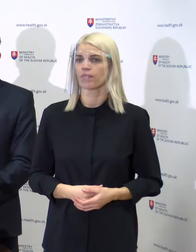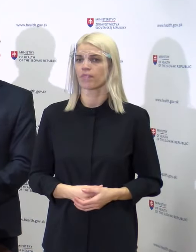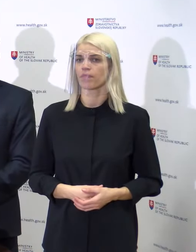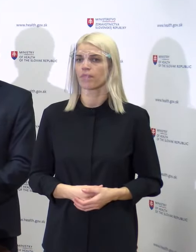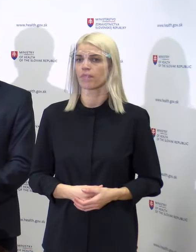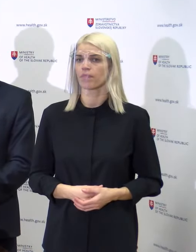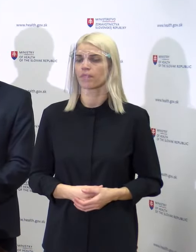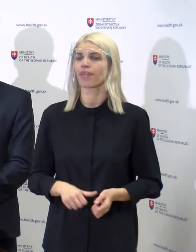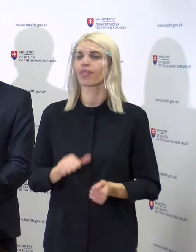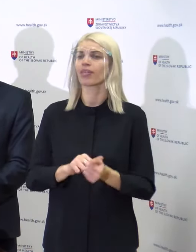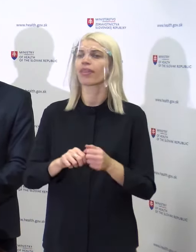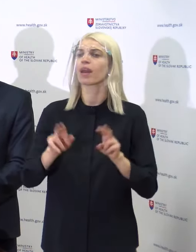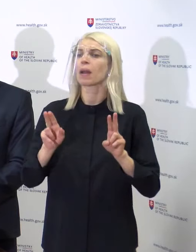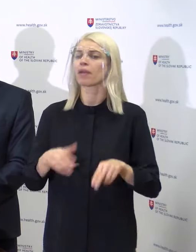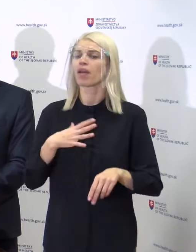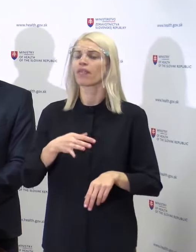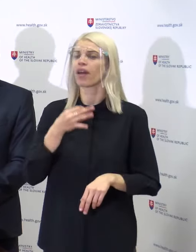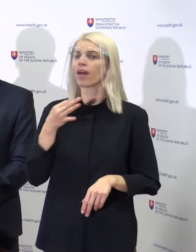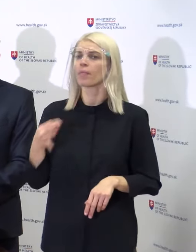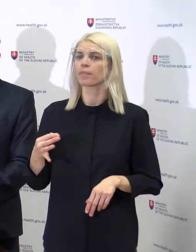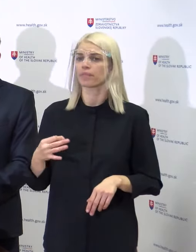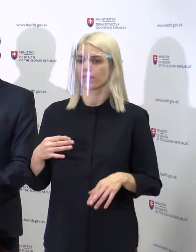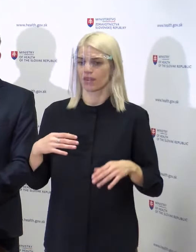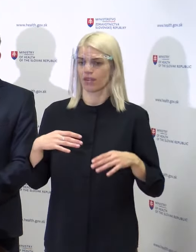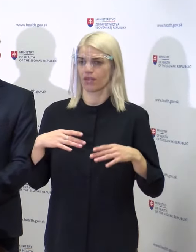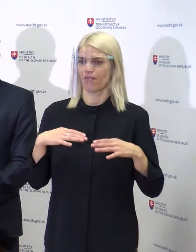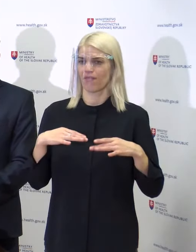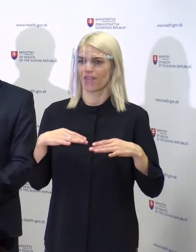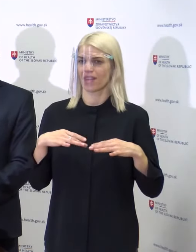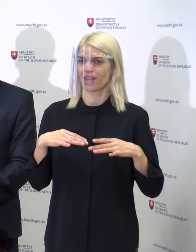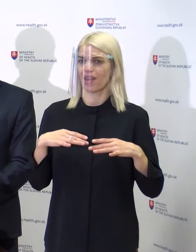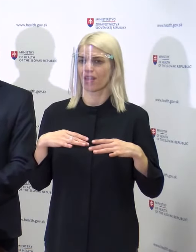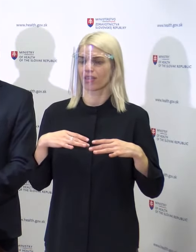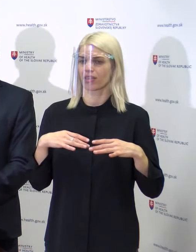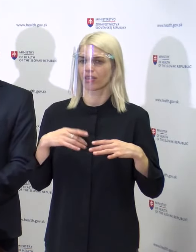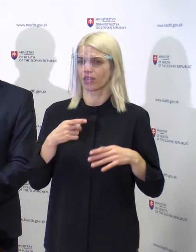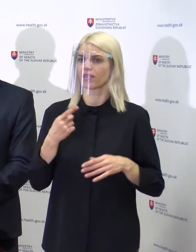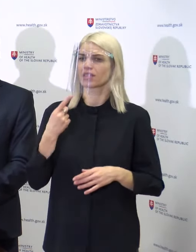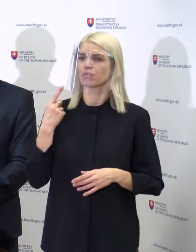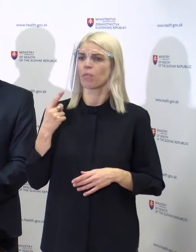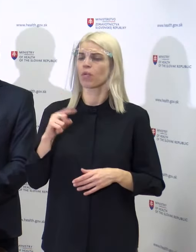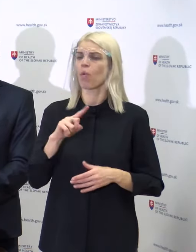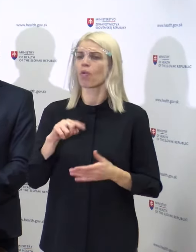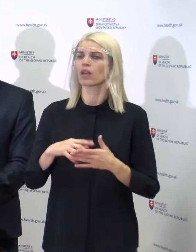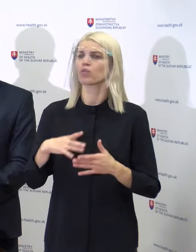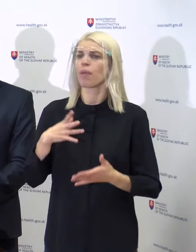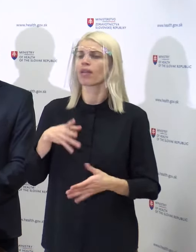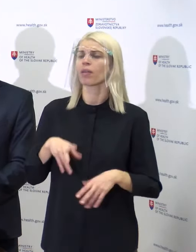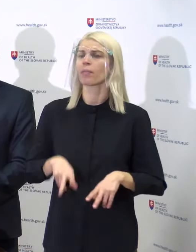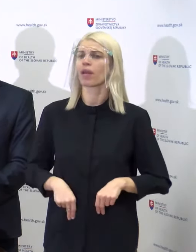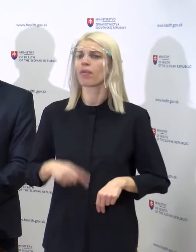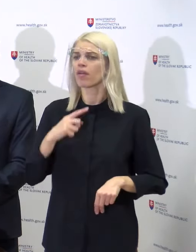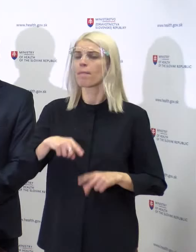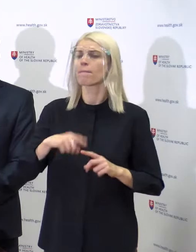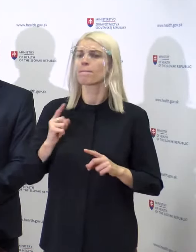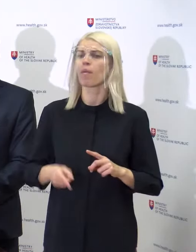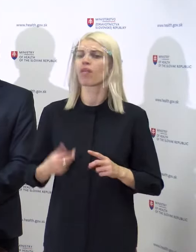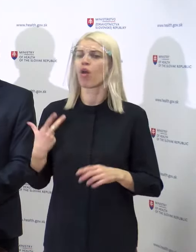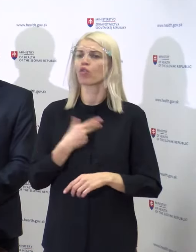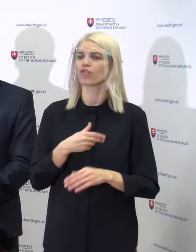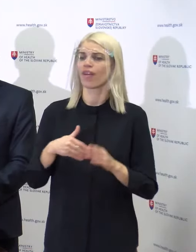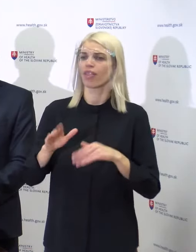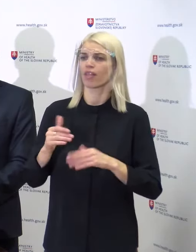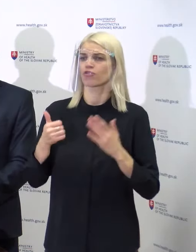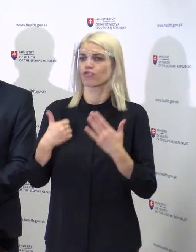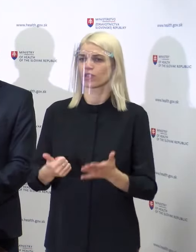Dobrý deň, Peter, na dobiení pravda. Ja sa chcem spýtať aj cez víkend pán premiér Eduard Heger spomenul otázku od povinného očkovania na 60 rokov. Hovorí,